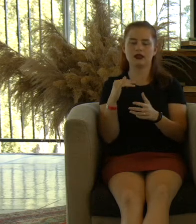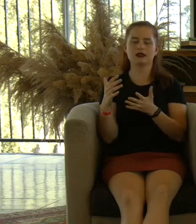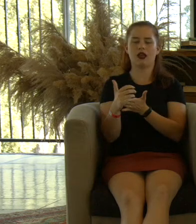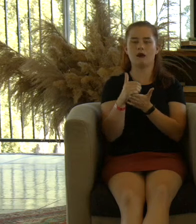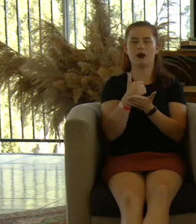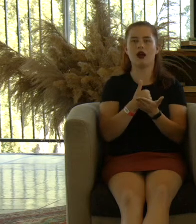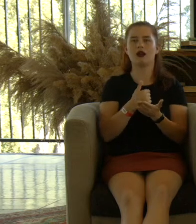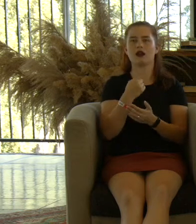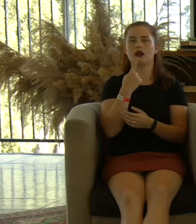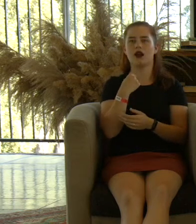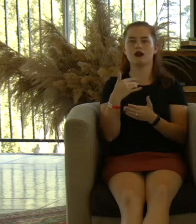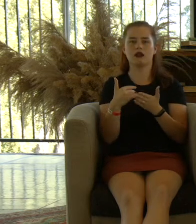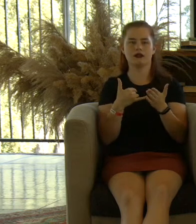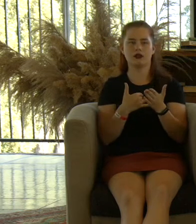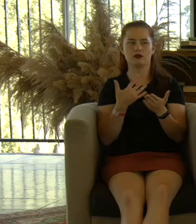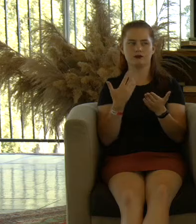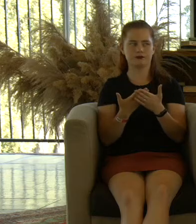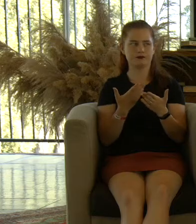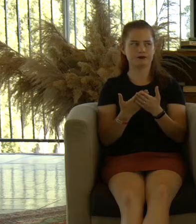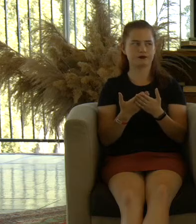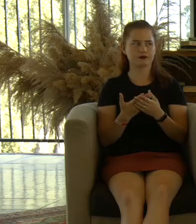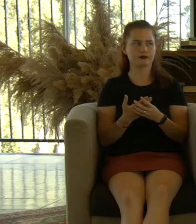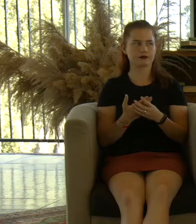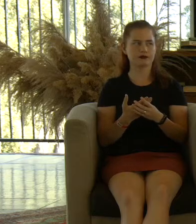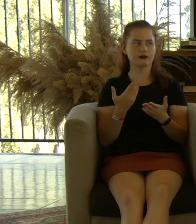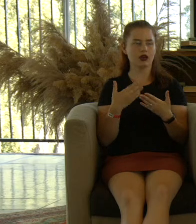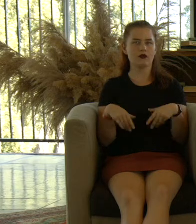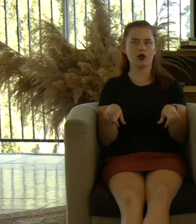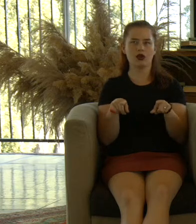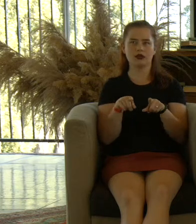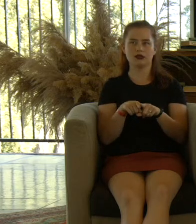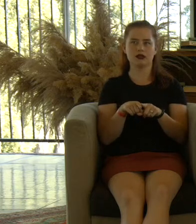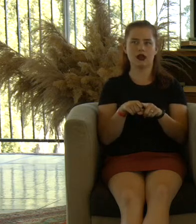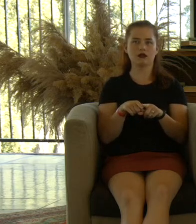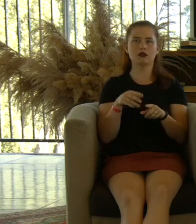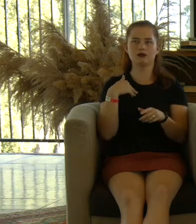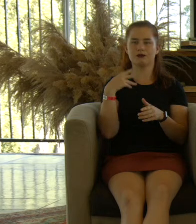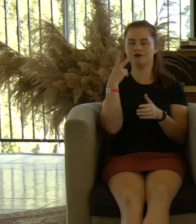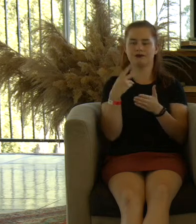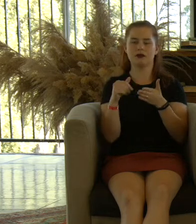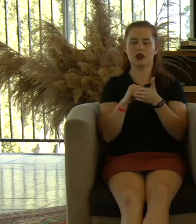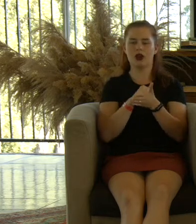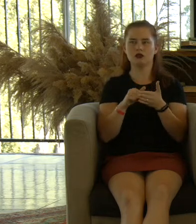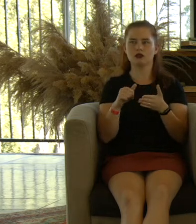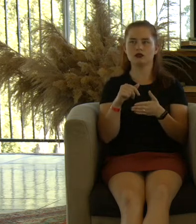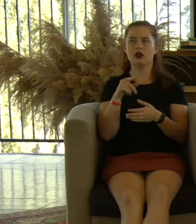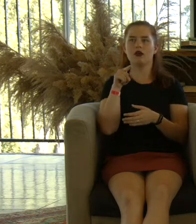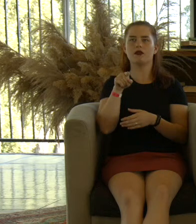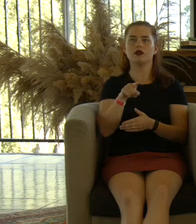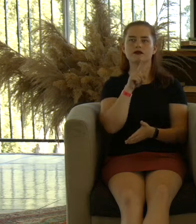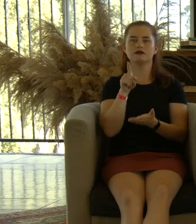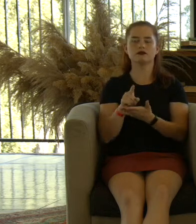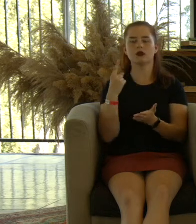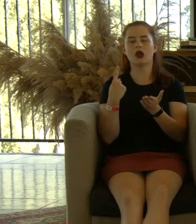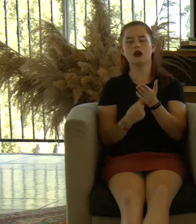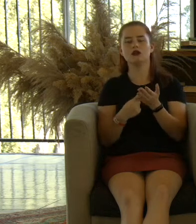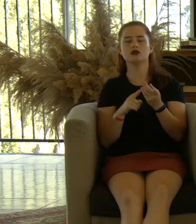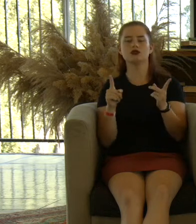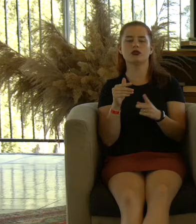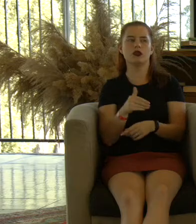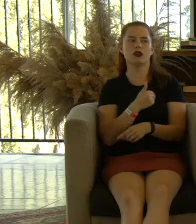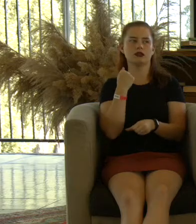вино просто вот. Вот такая папочка, мне показывали документацию, вы обосновываете, что вы хотите делать. И